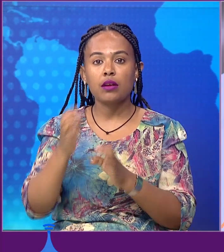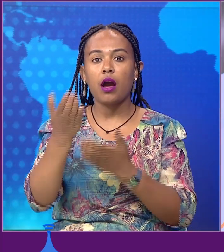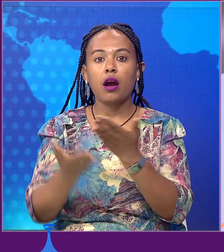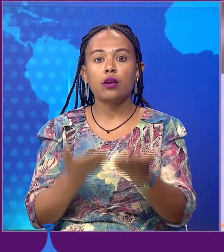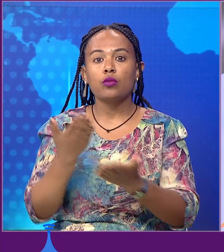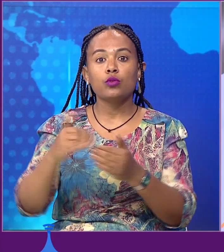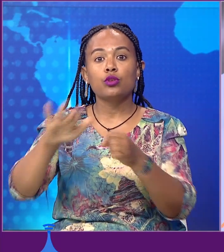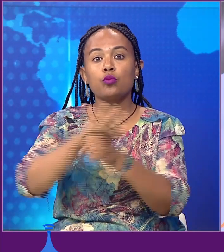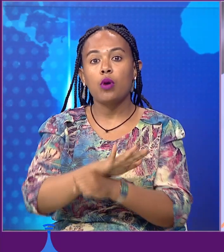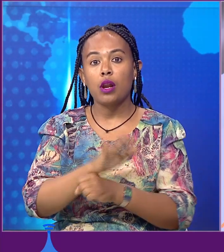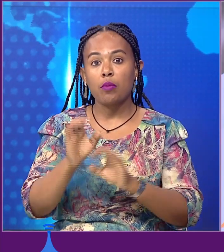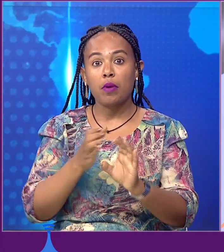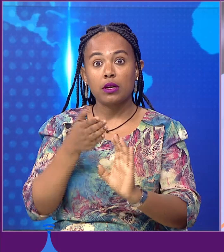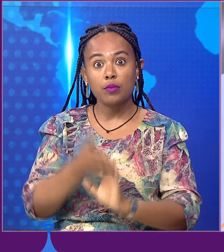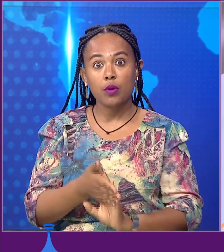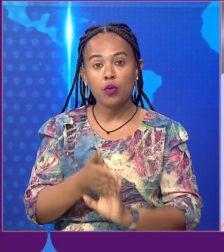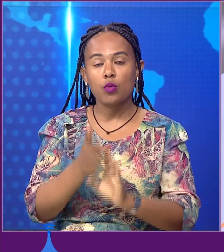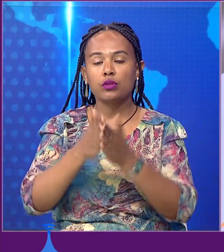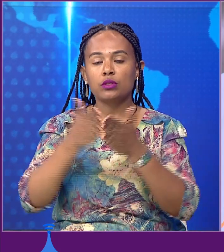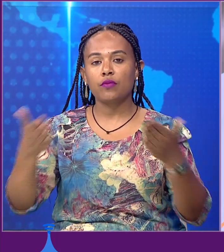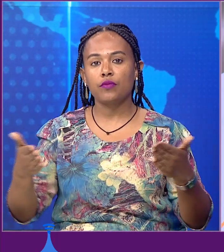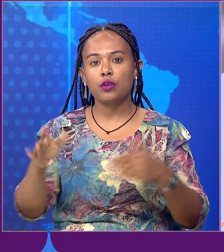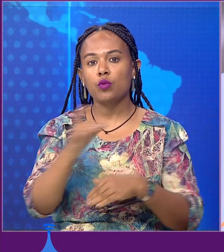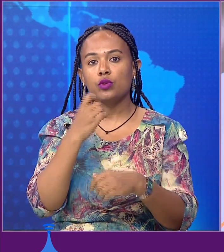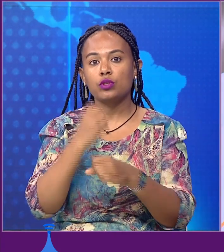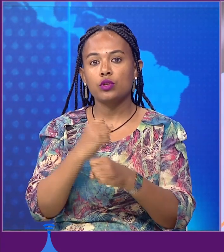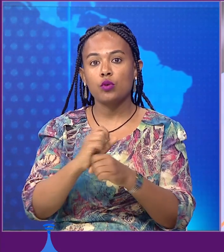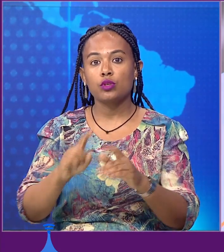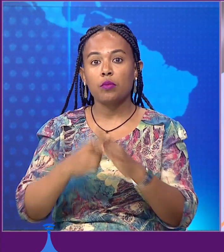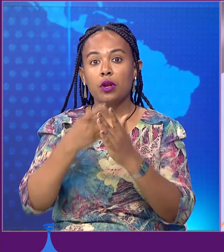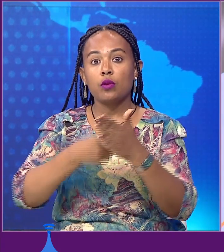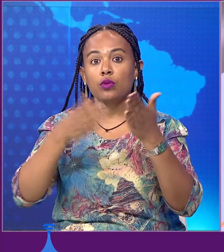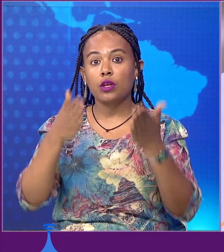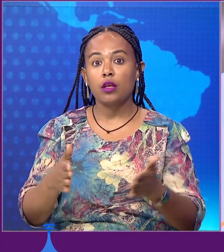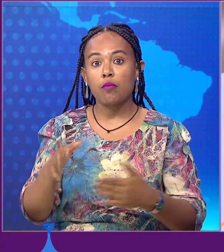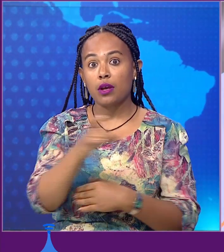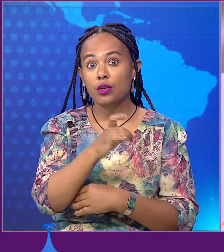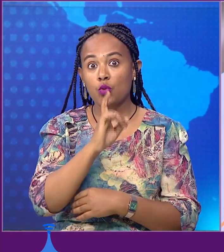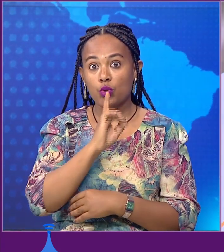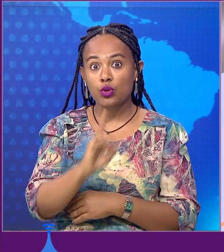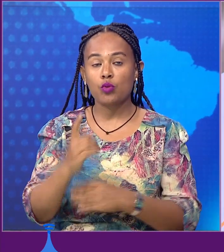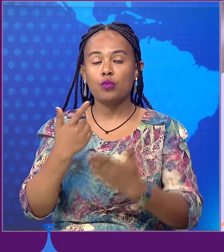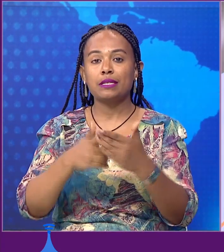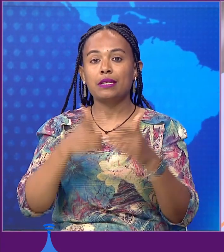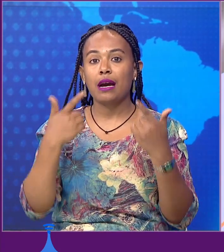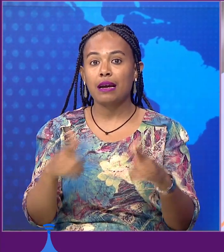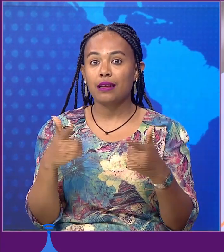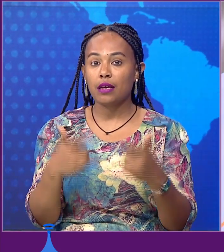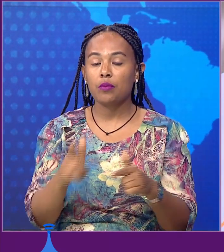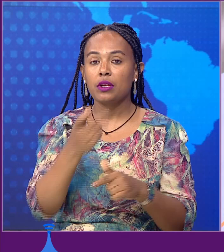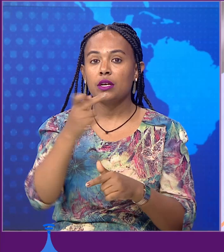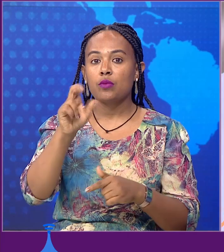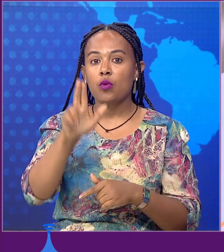አገልግሎት እንዲሟላ በማድረግ በኩል ሰፊ የሆነ ስራዎች ጀምረን ውጤታማም እየሆን ነው። በዚህ አጋጣሚ